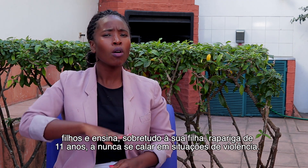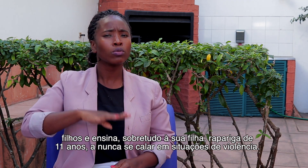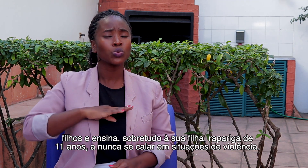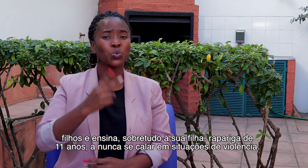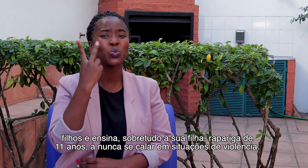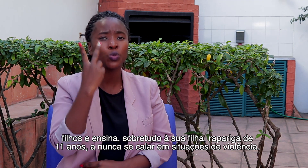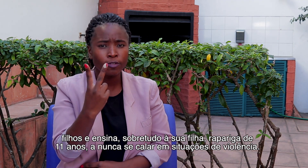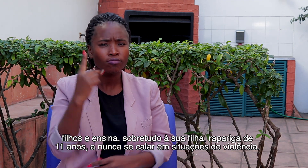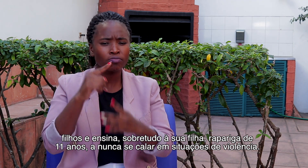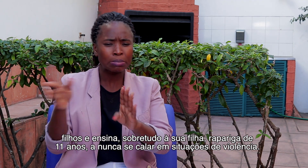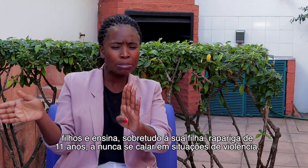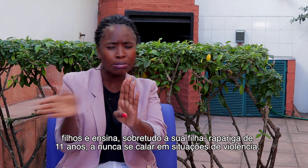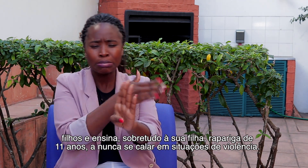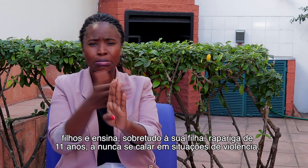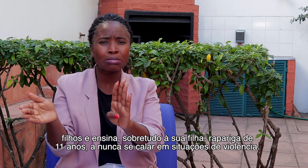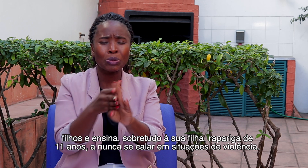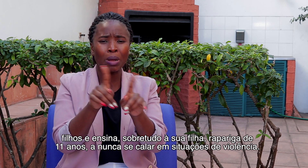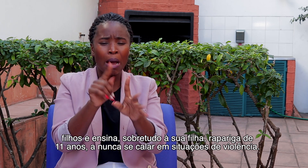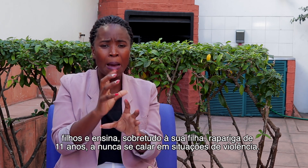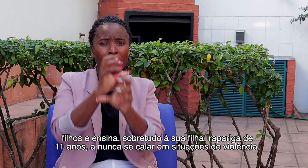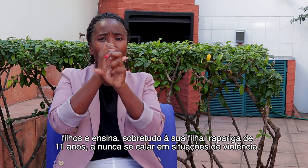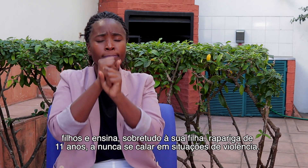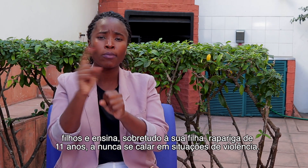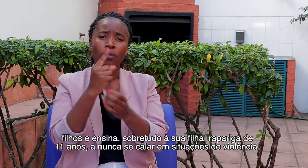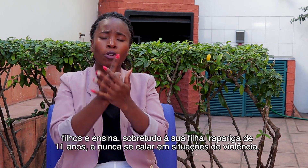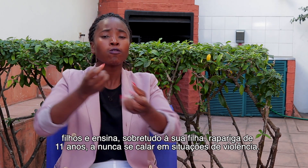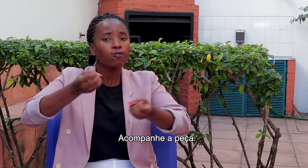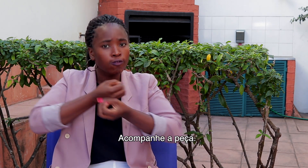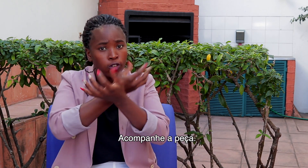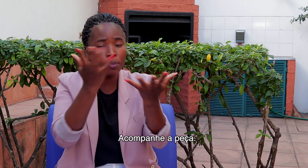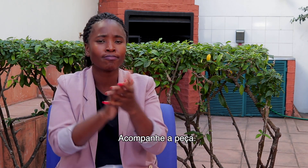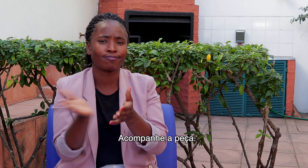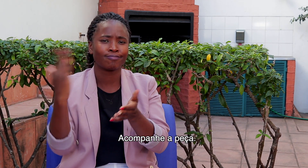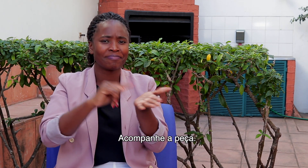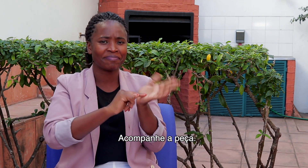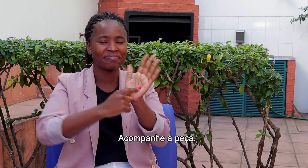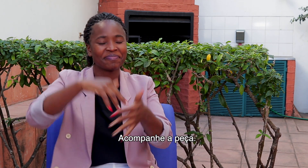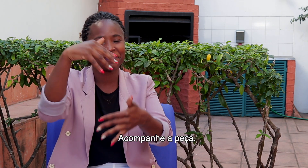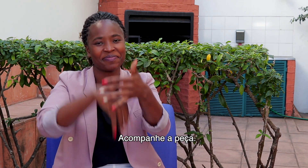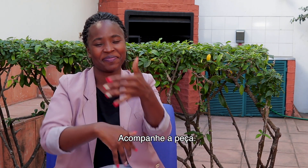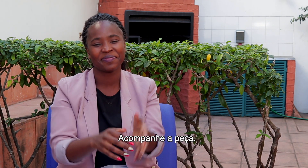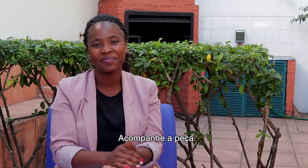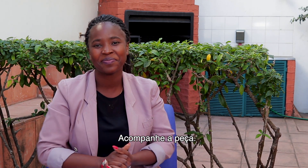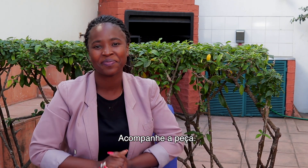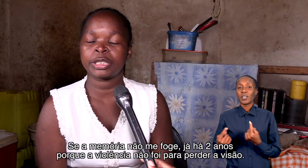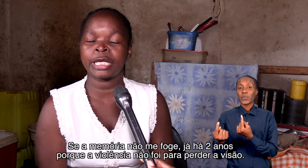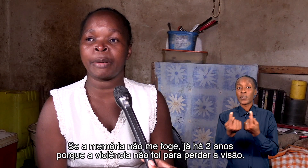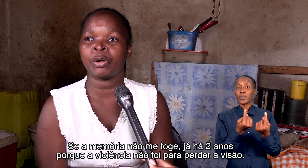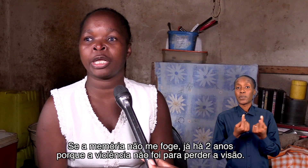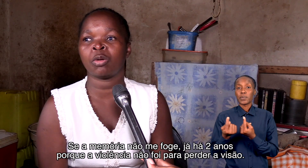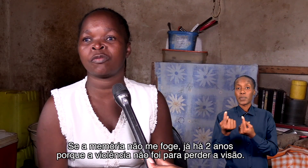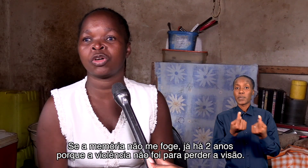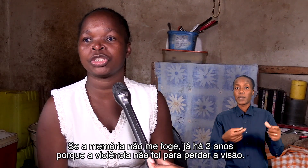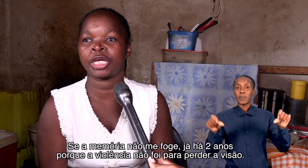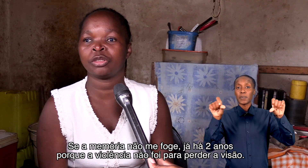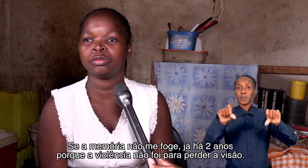filha, rapariga de 11 anos, a nunca se calar em situações de violência. Acompanhe a peça. Se a